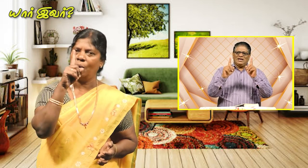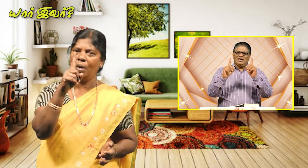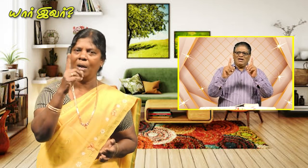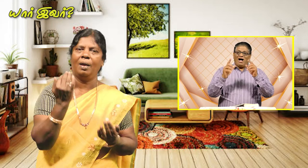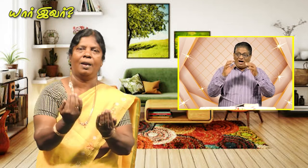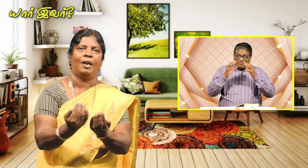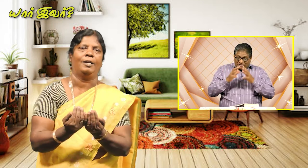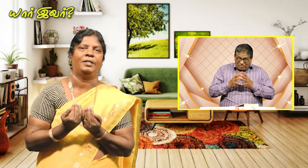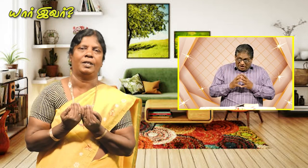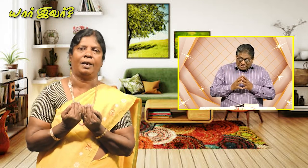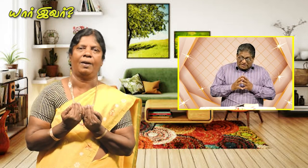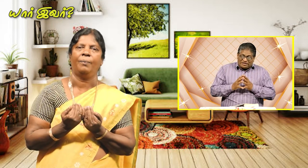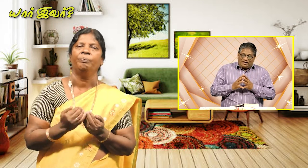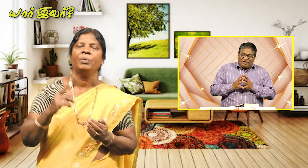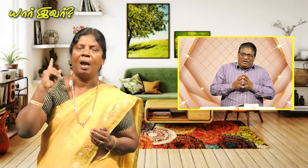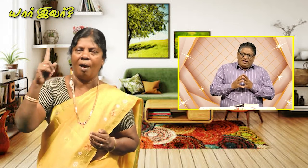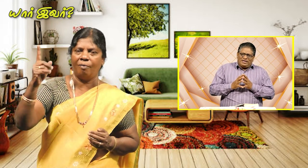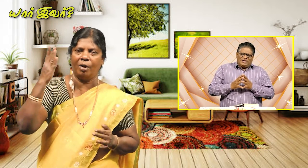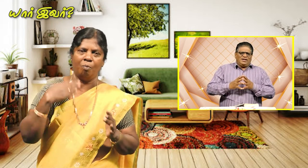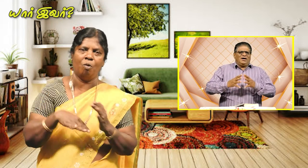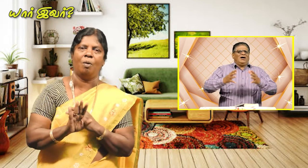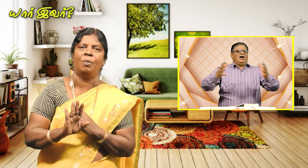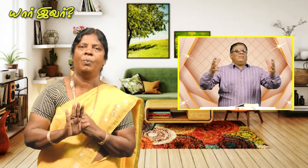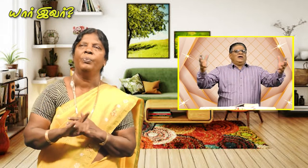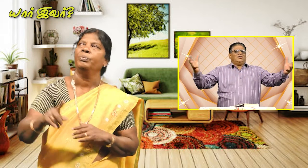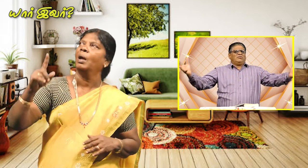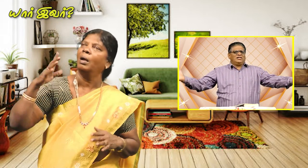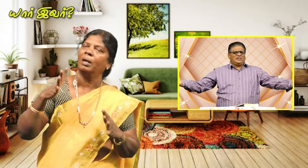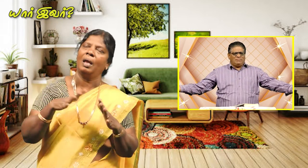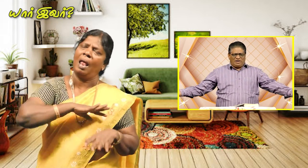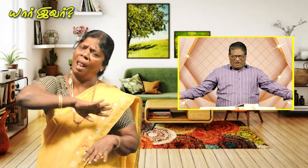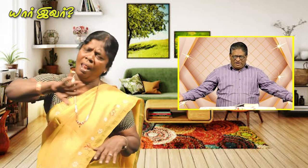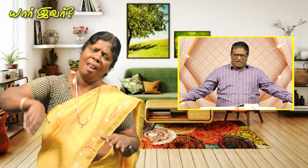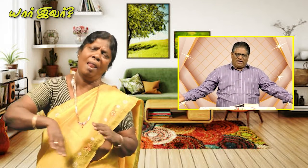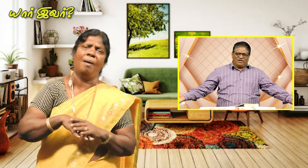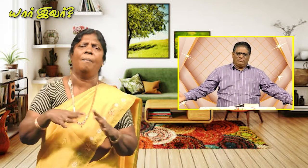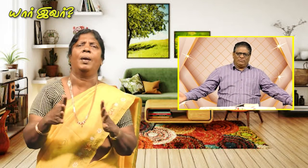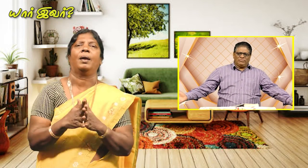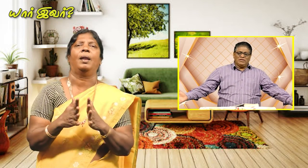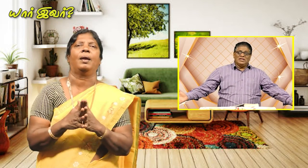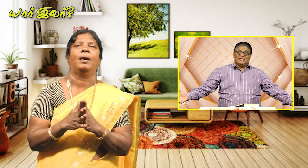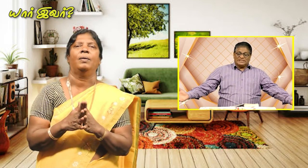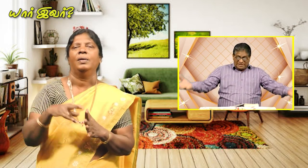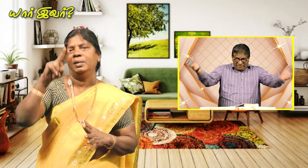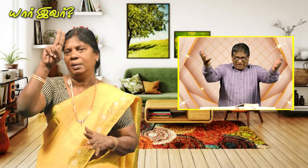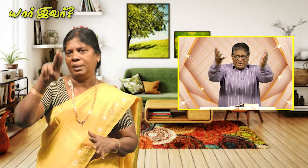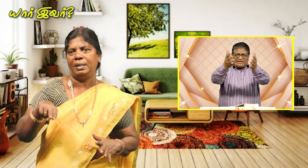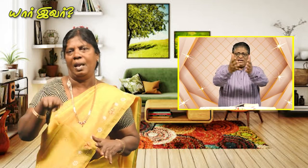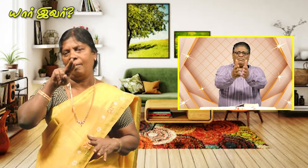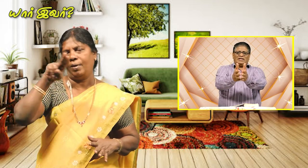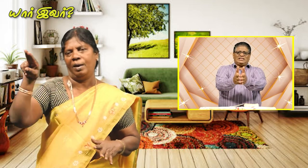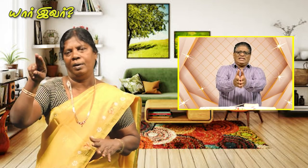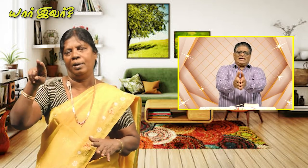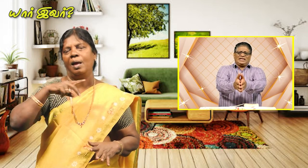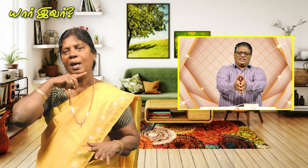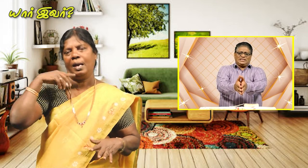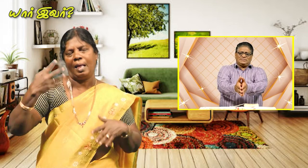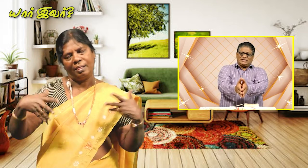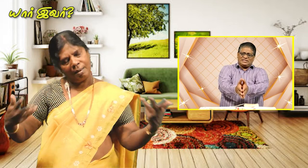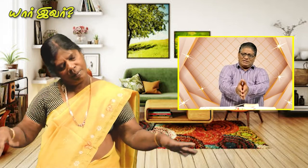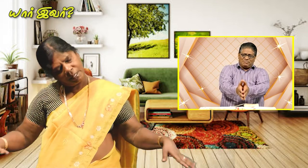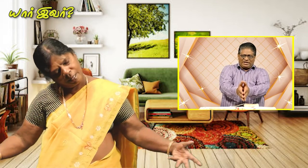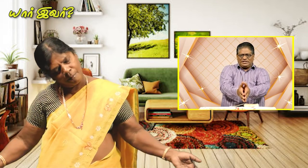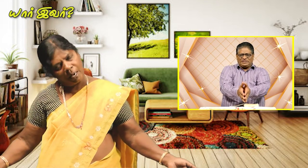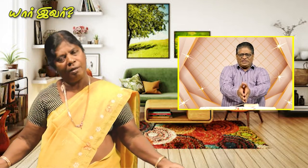இரட்சகர். அவர் மாத்திரம்தான் எல்லா மனுக்குலத்தின் மக்களுக்காகவும் சிலுவை என்கிற மரத்திலே